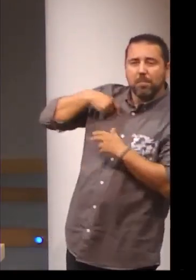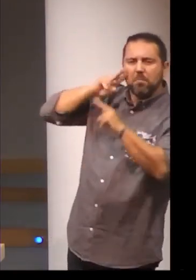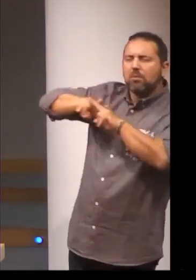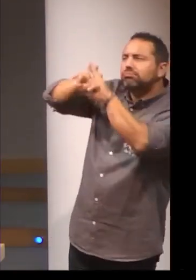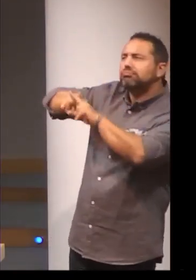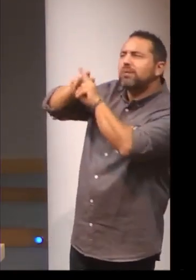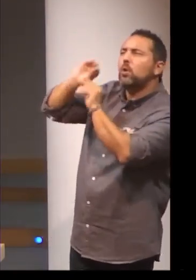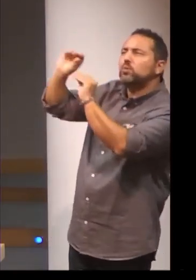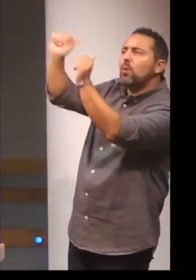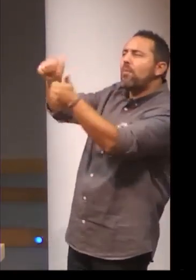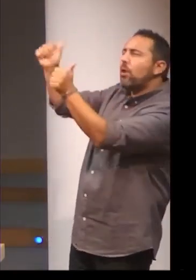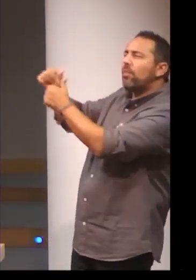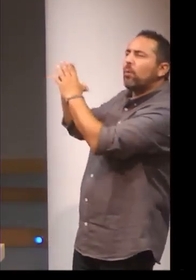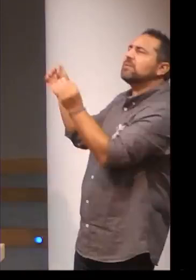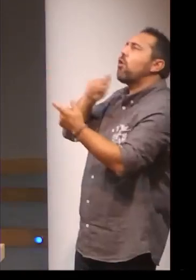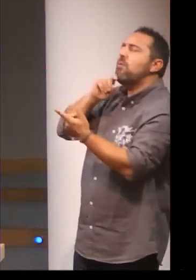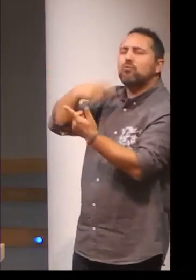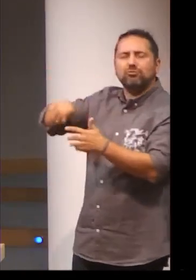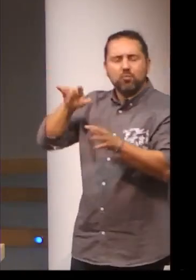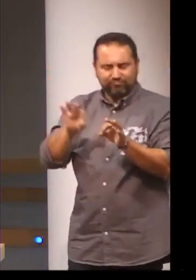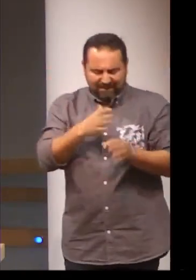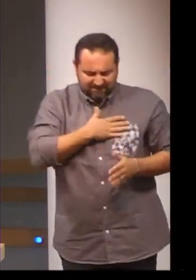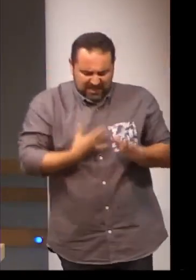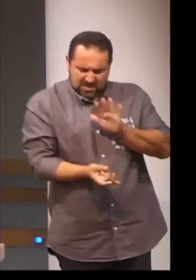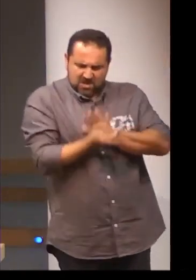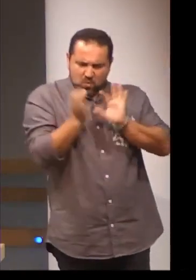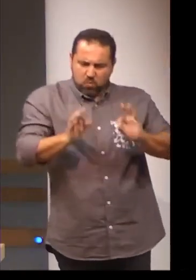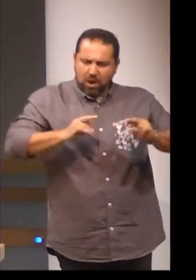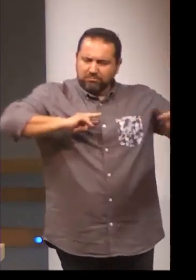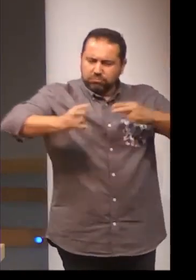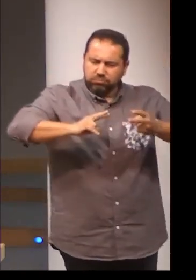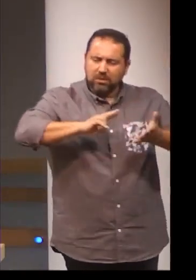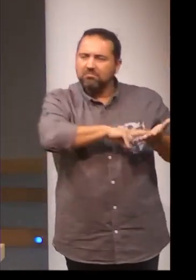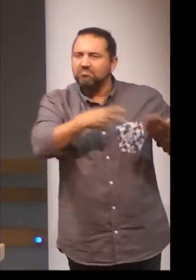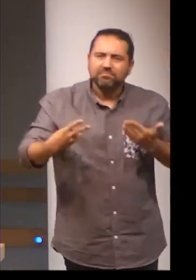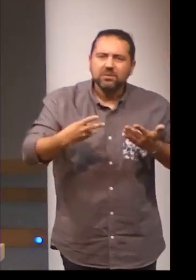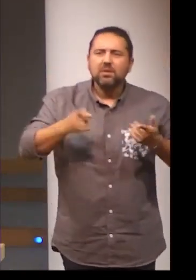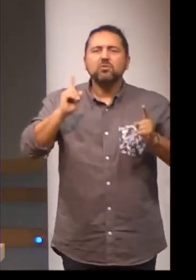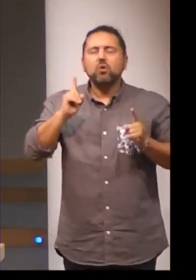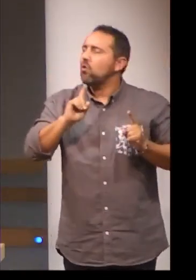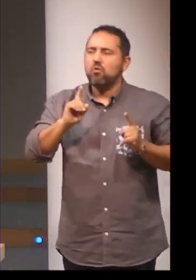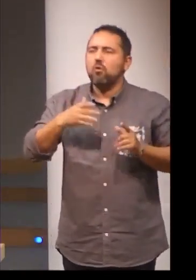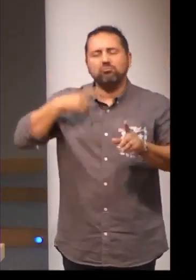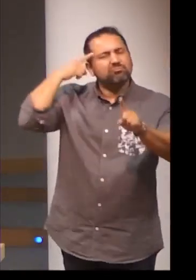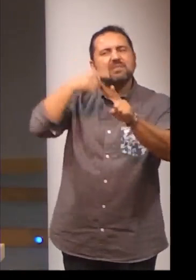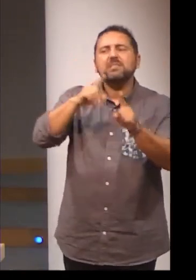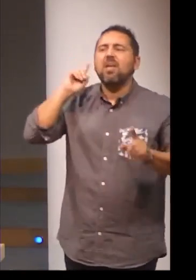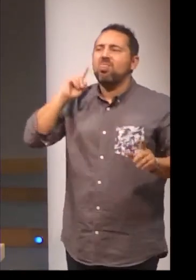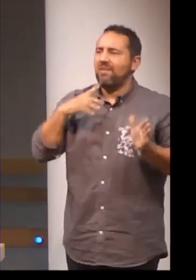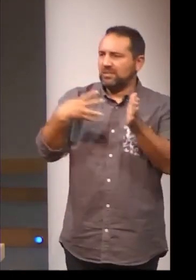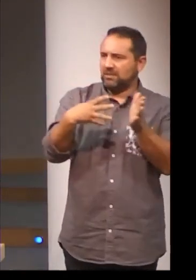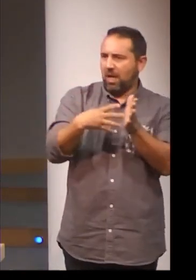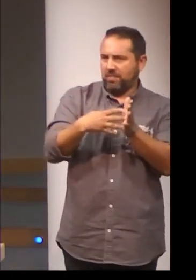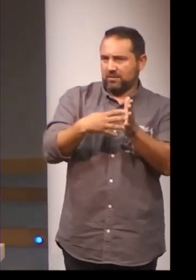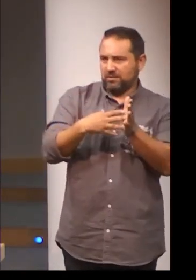resto del mundo, no optamos por un modelo de traducción e interpretación o un modelo centrado en los def-studies, sino en un modelo mixto que nos permita trabajar